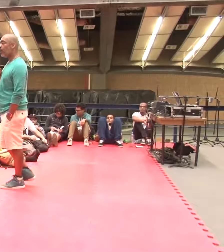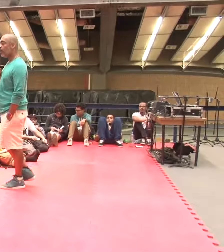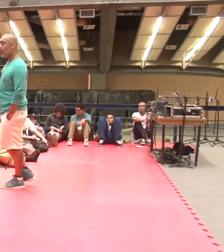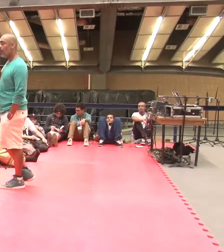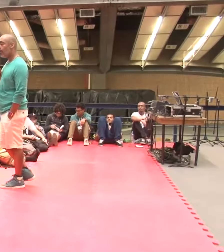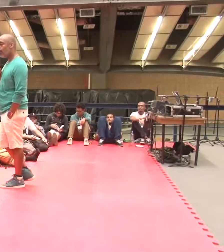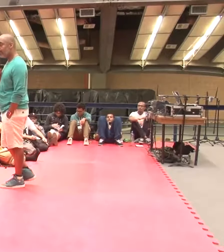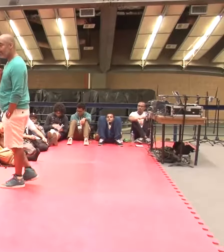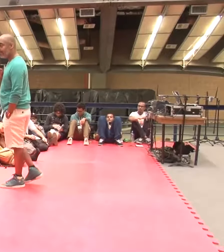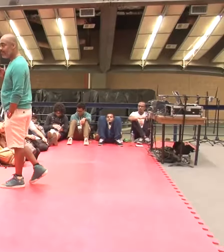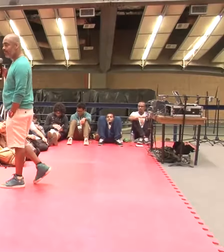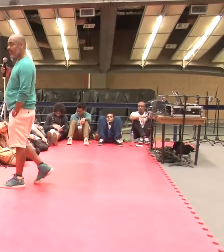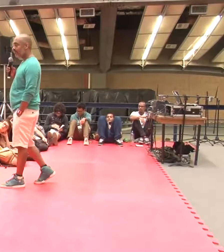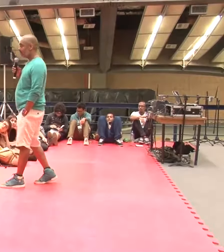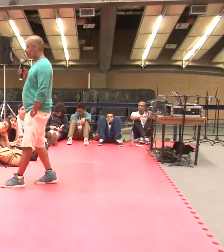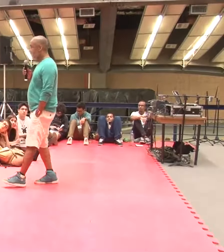Trabalho.